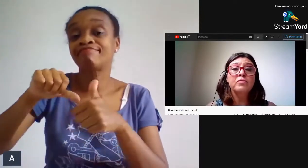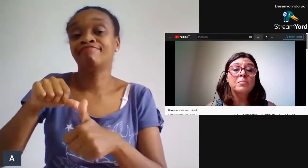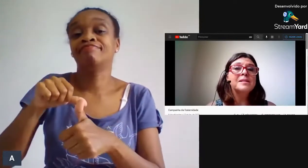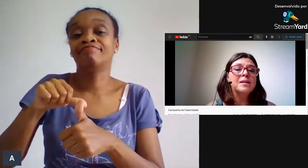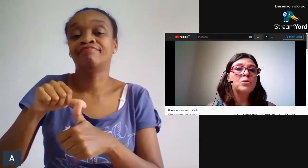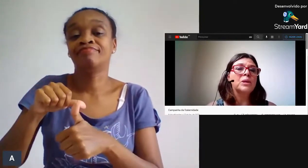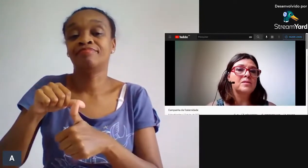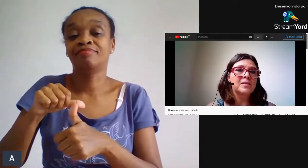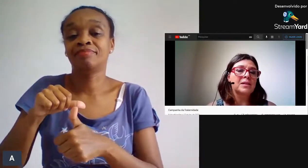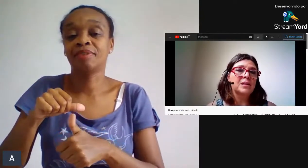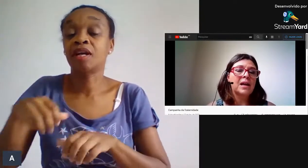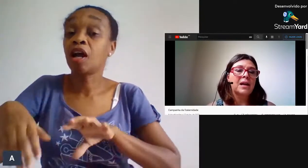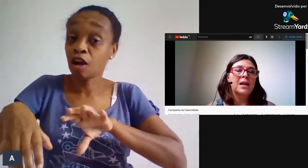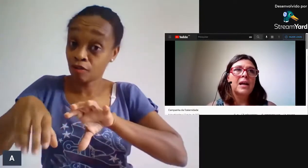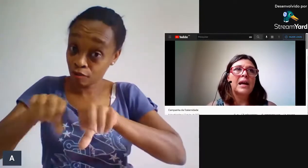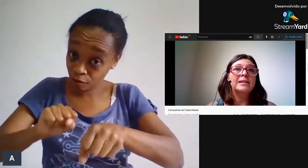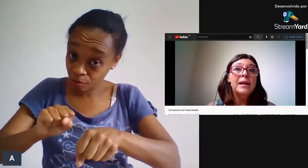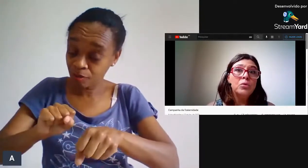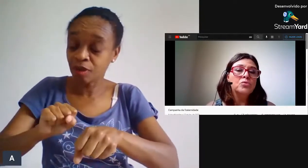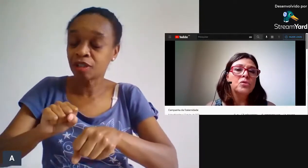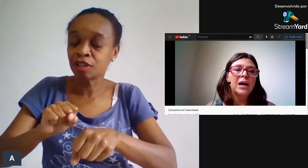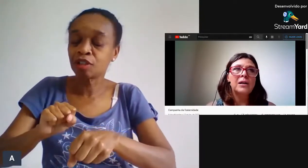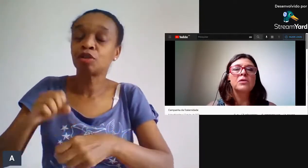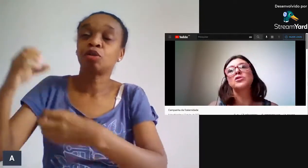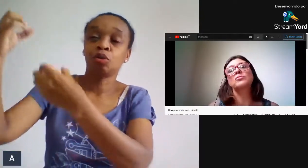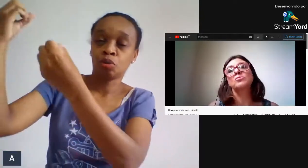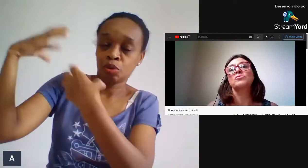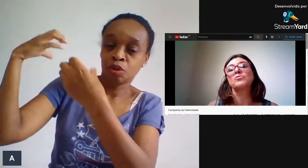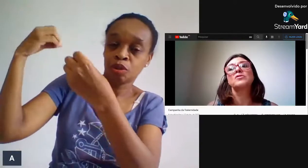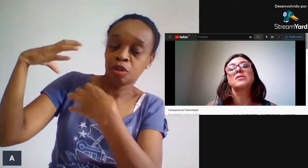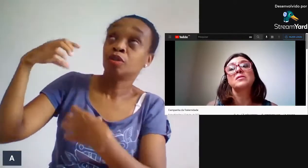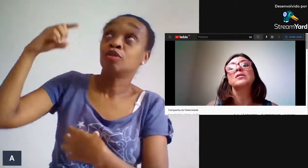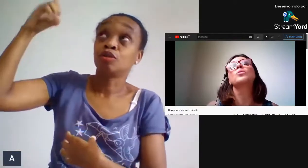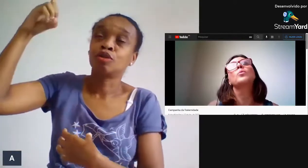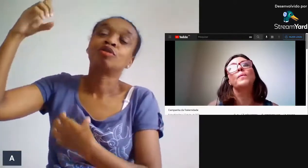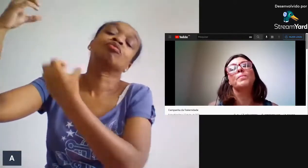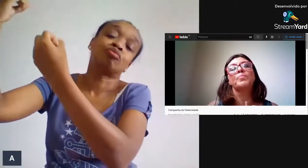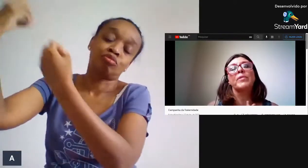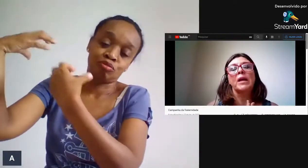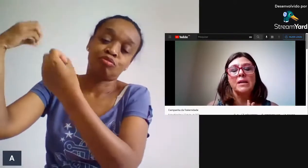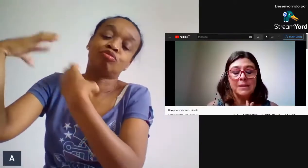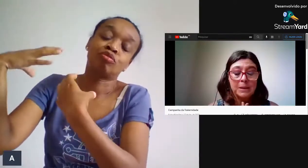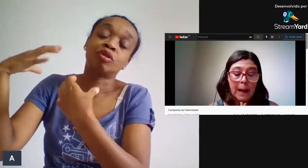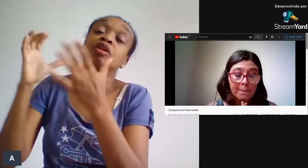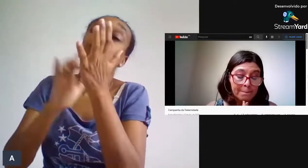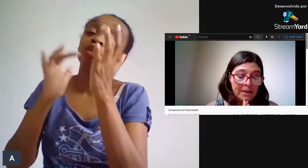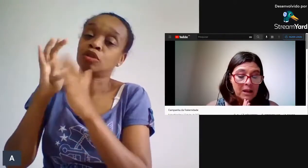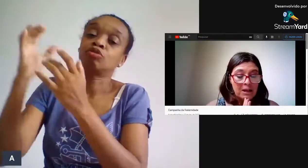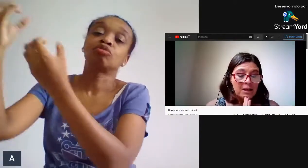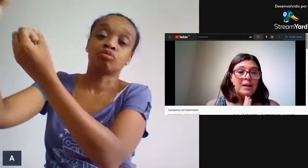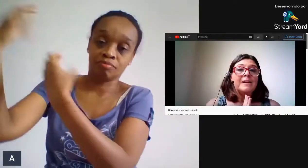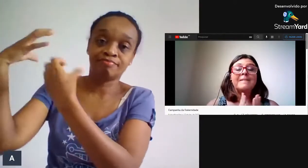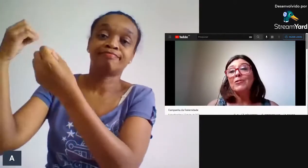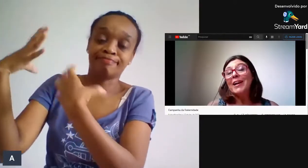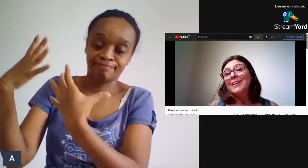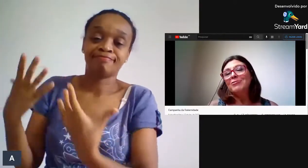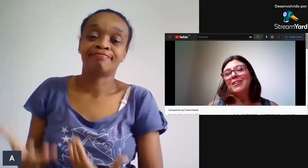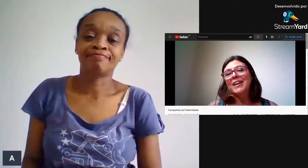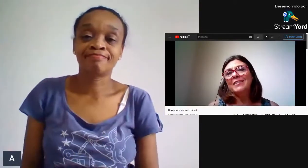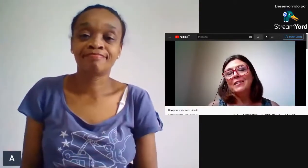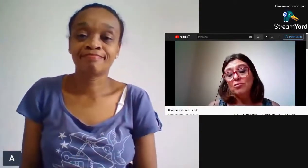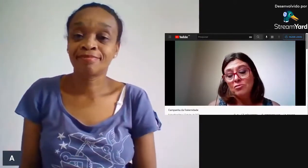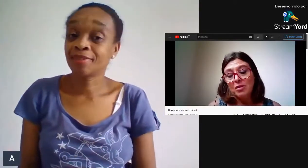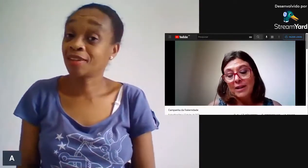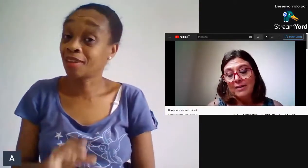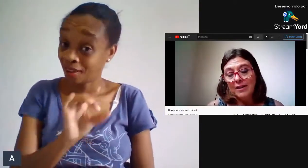a nossa formação cristã, né? A Deus, aquilo que Jesus nos ensinou, tá? Então, cada